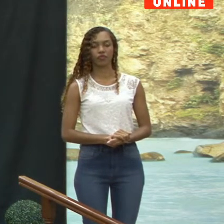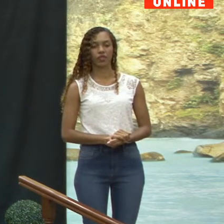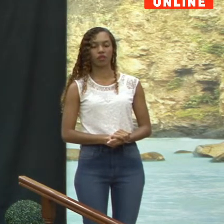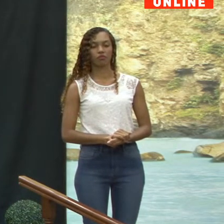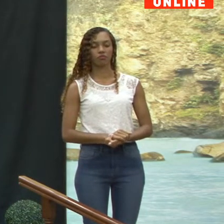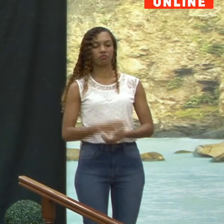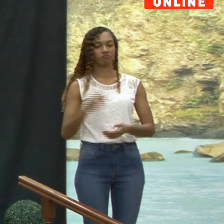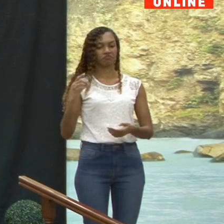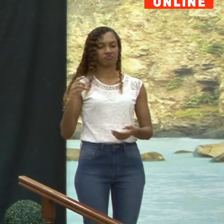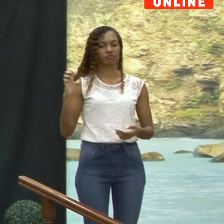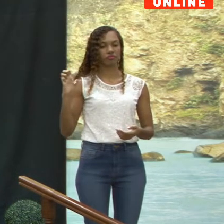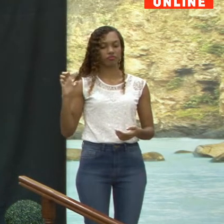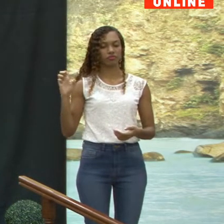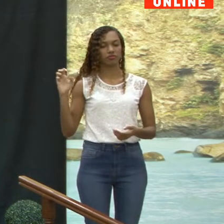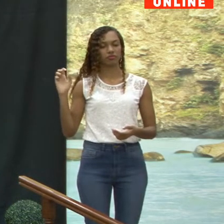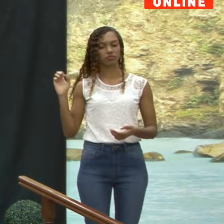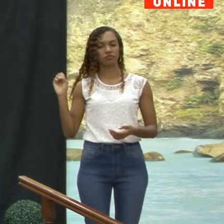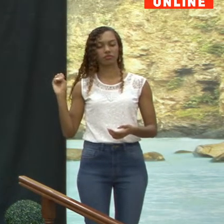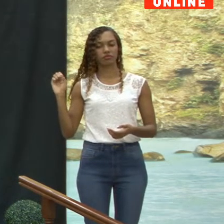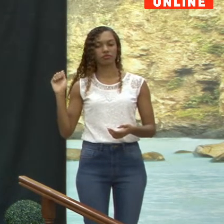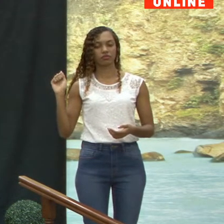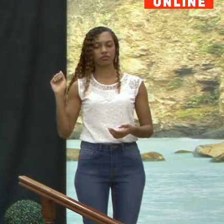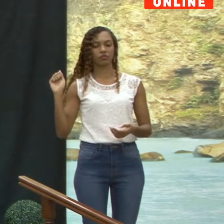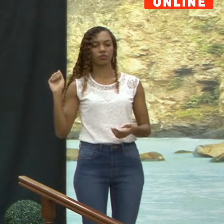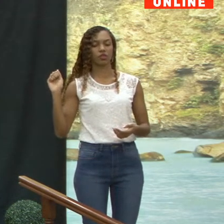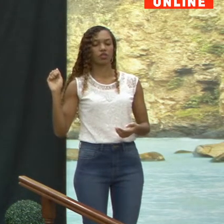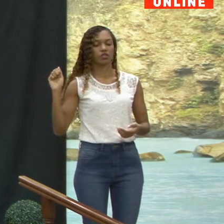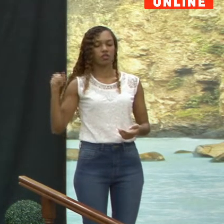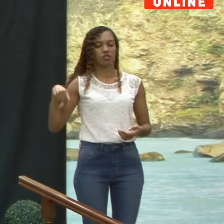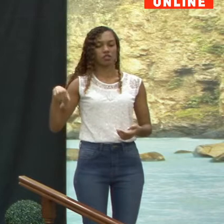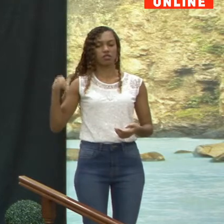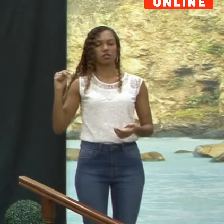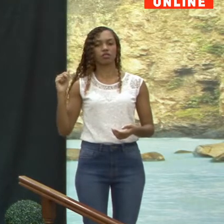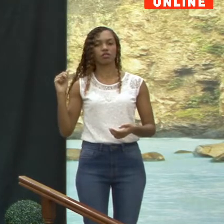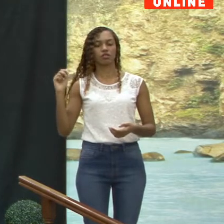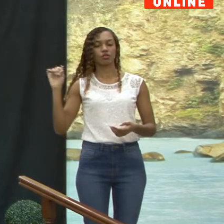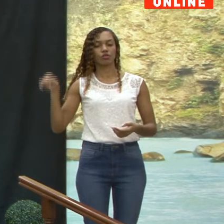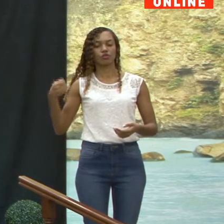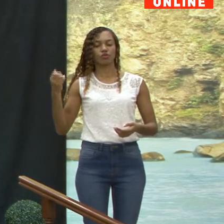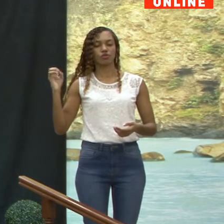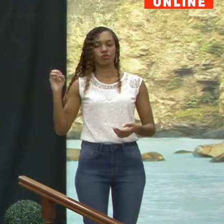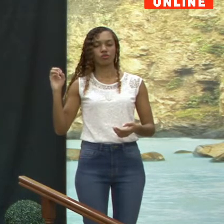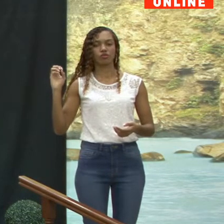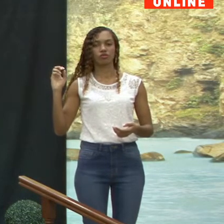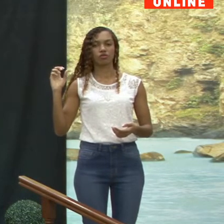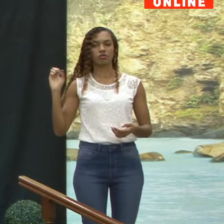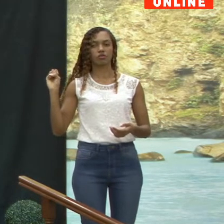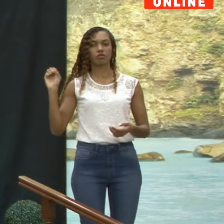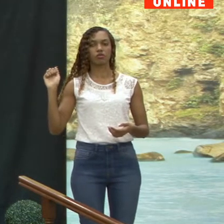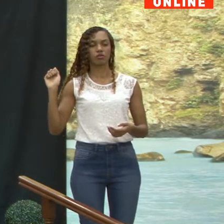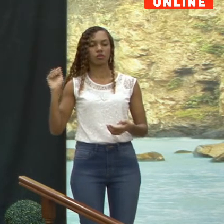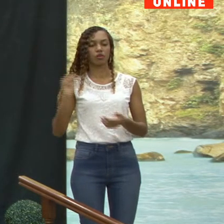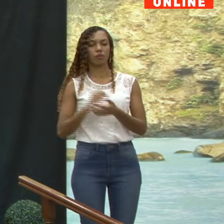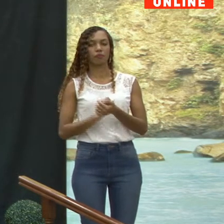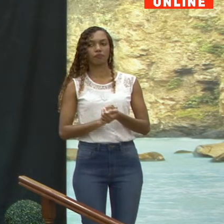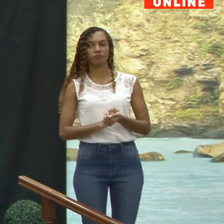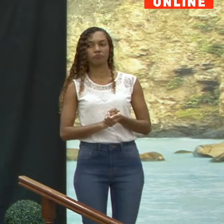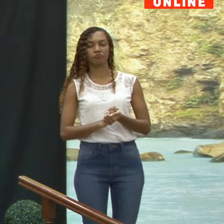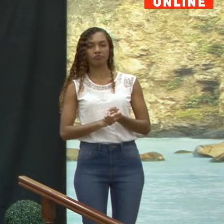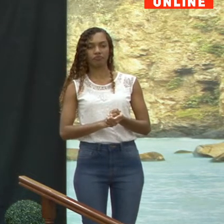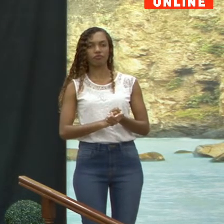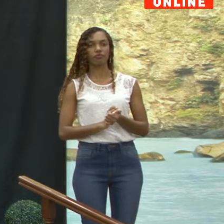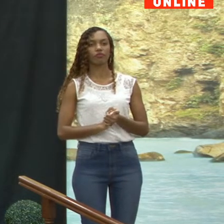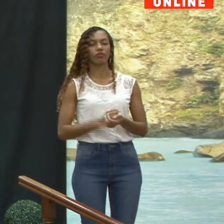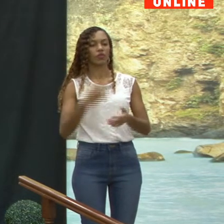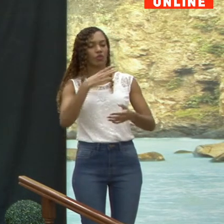desejoso de colocar a correia no pescoço, subir no segundo andar, travar na grade da janela e